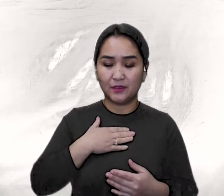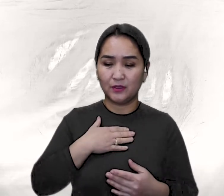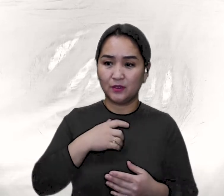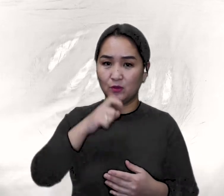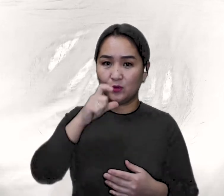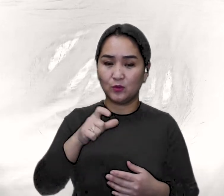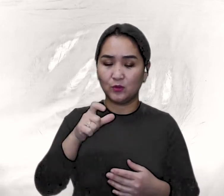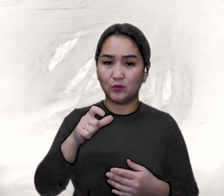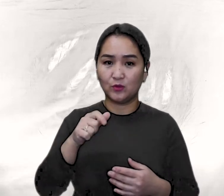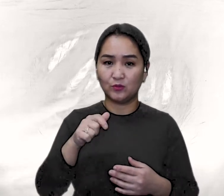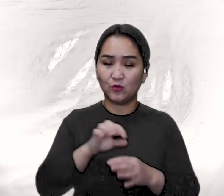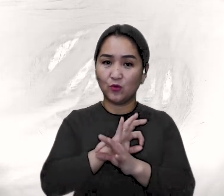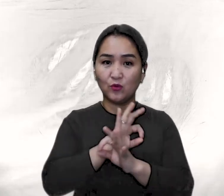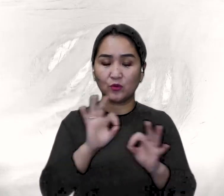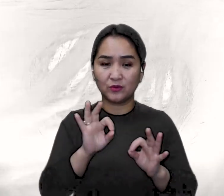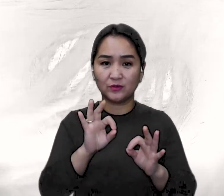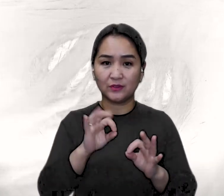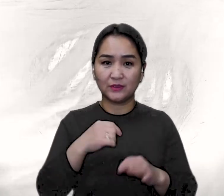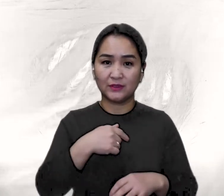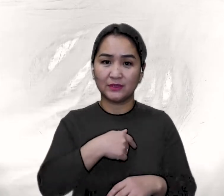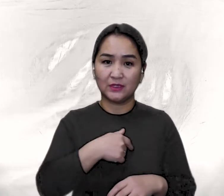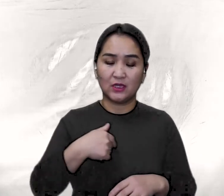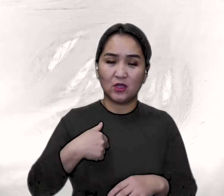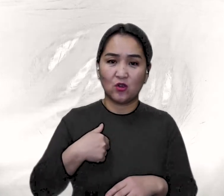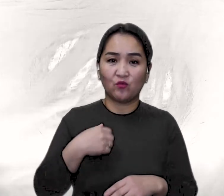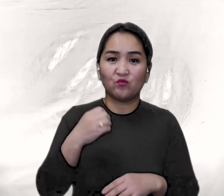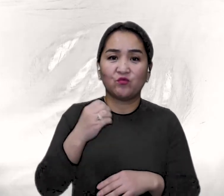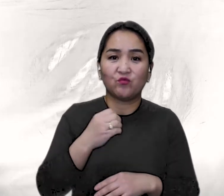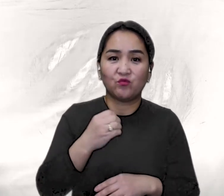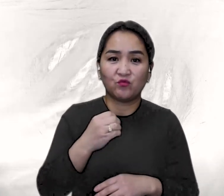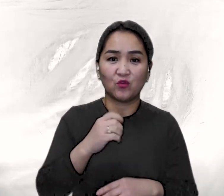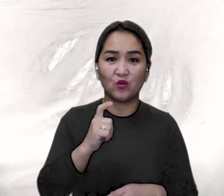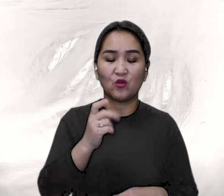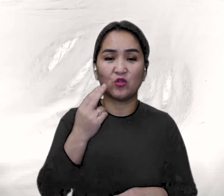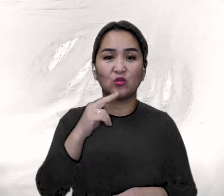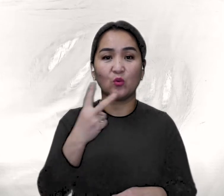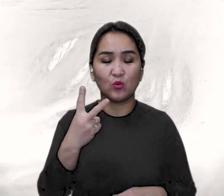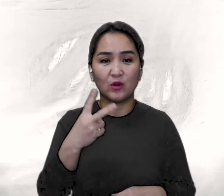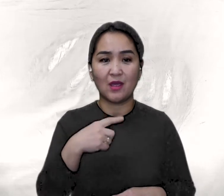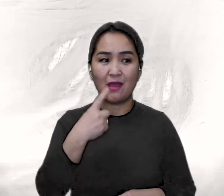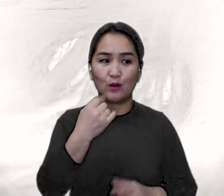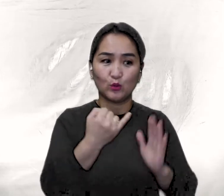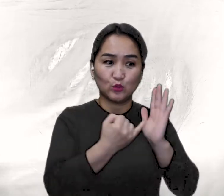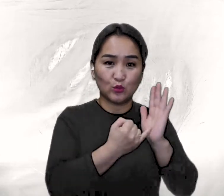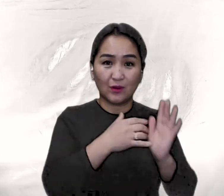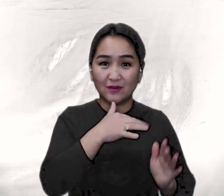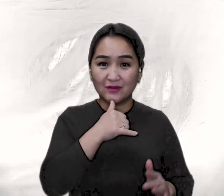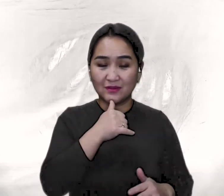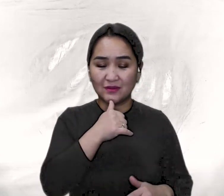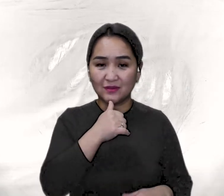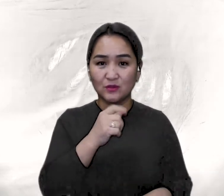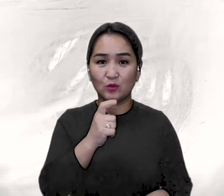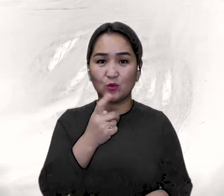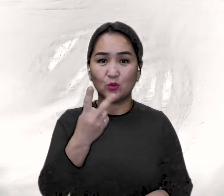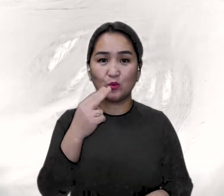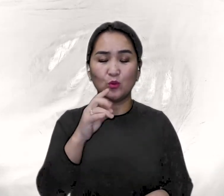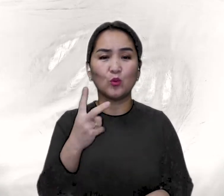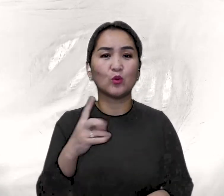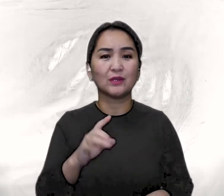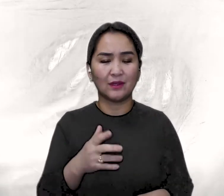Тэгээд нэг ингээд цээж нь хөндөрлөөд ихсэн нилийн хойш одоо 1600 юм уу. Тэгээд хөндөрлөөд